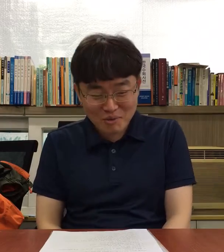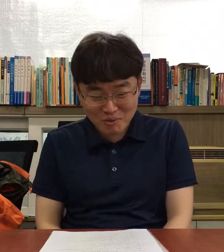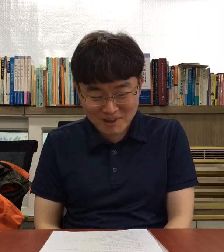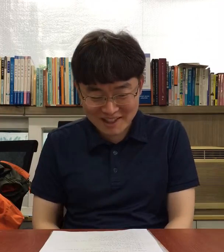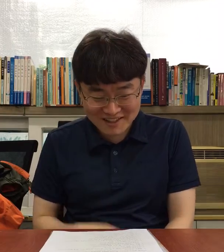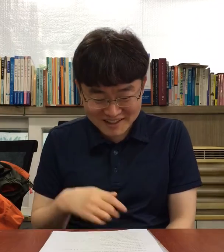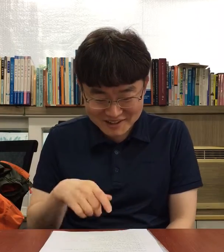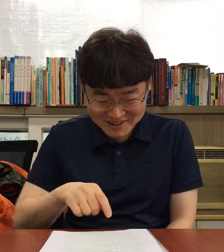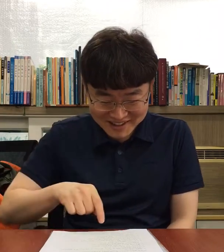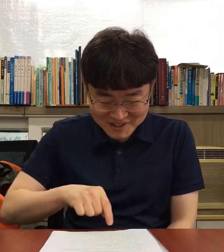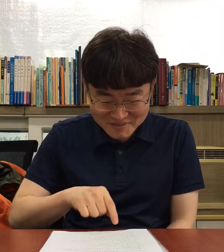못한 얘기들이라서.